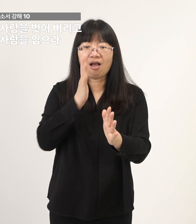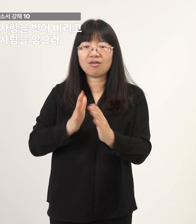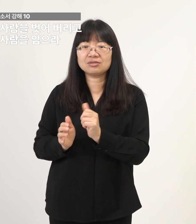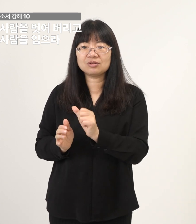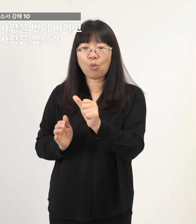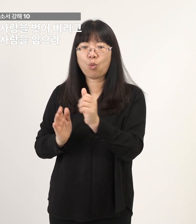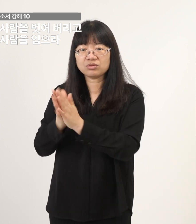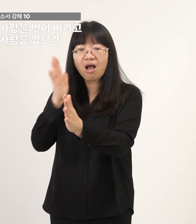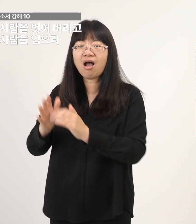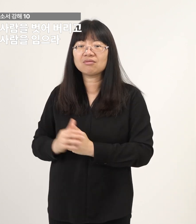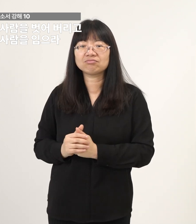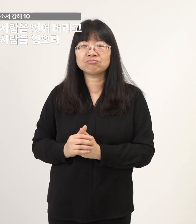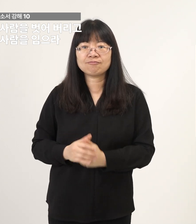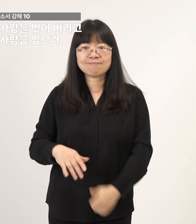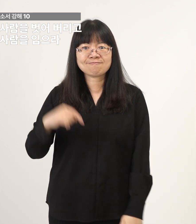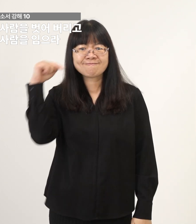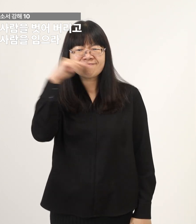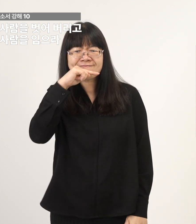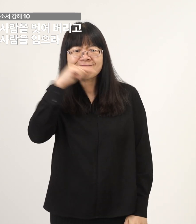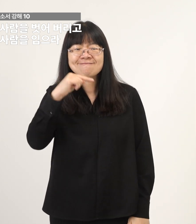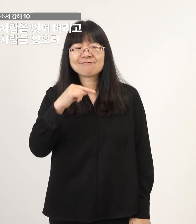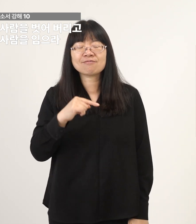시작해서 누가 그렇게